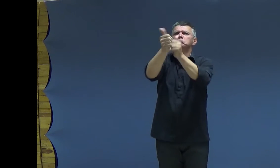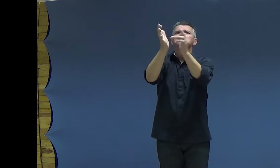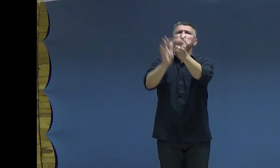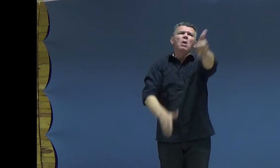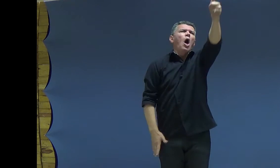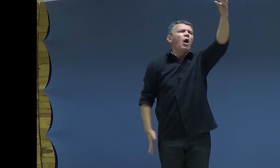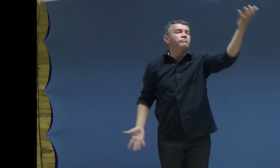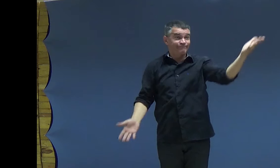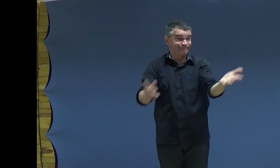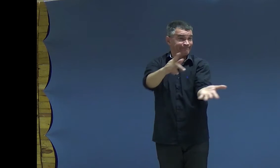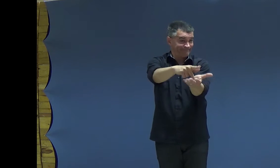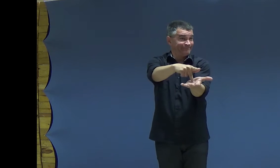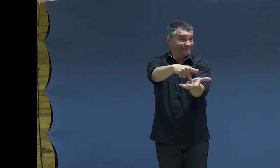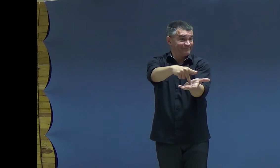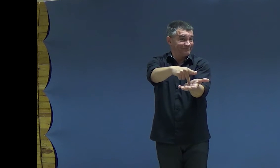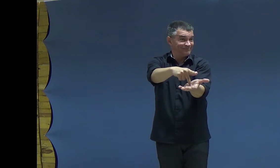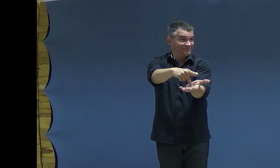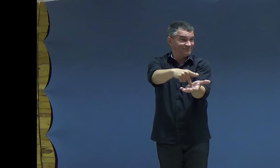firme, seguir o alvo que é Jesus.